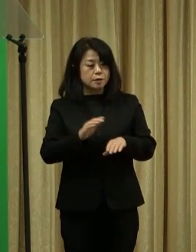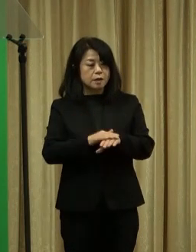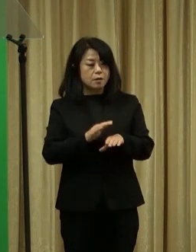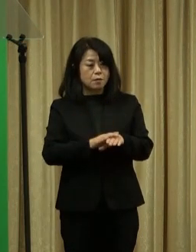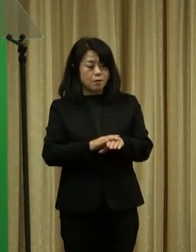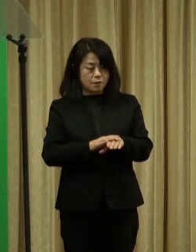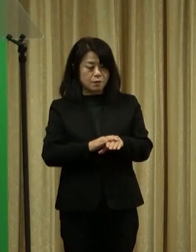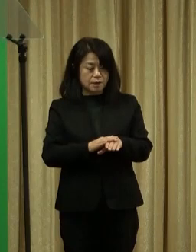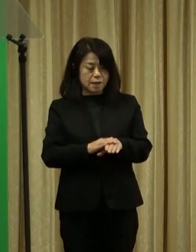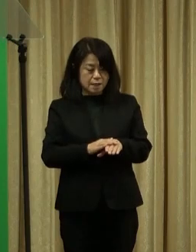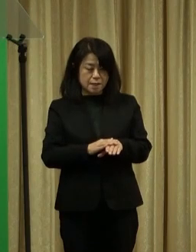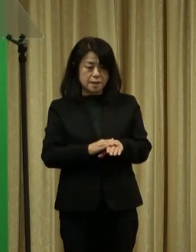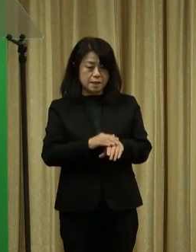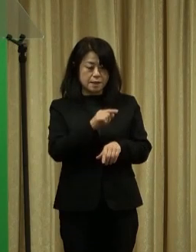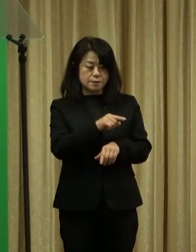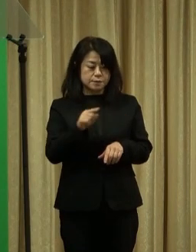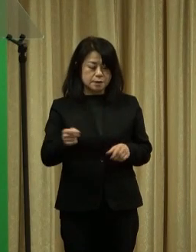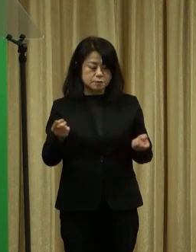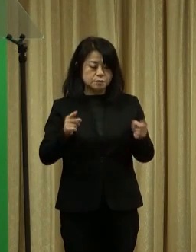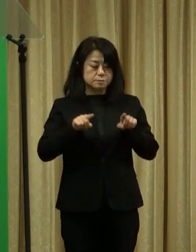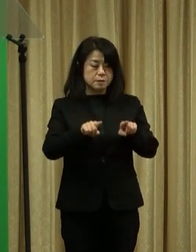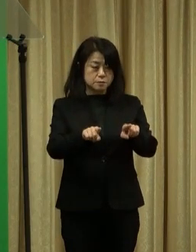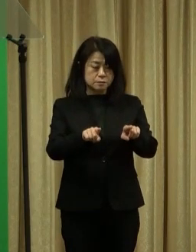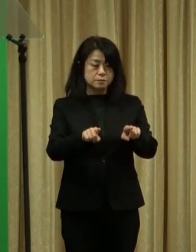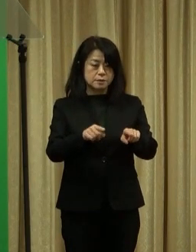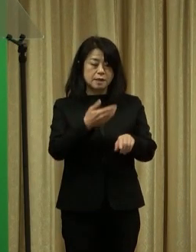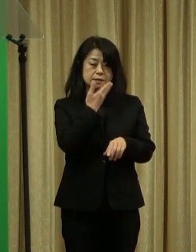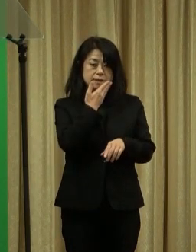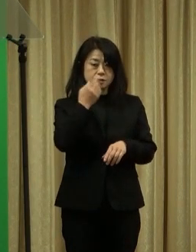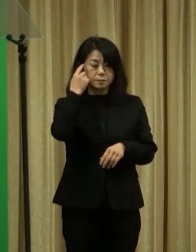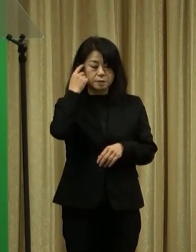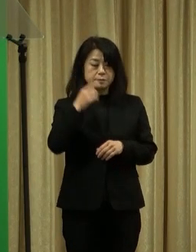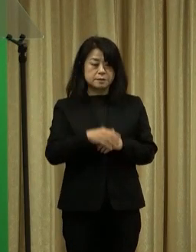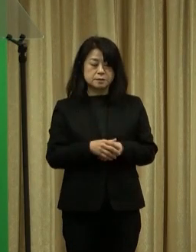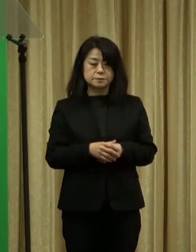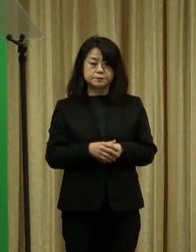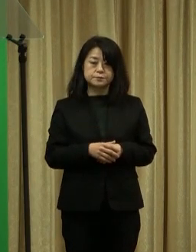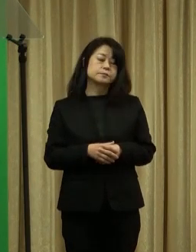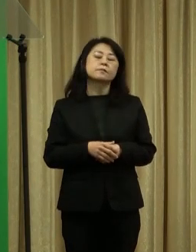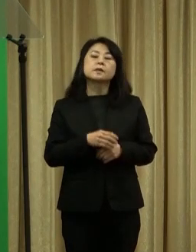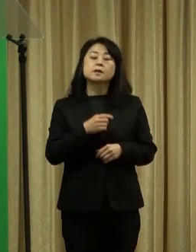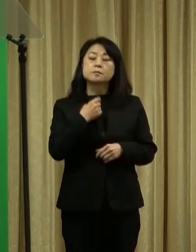が柱であるということです。それとですね、もう一つ、これは